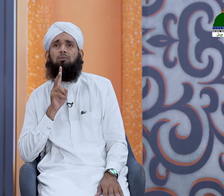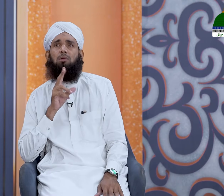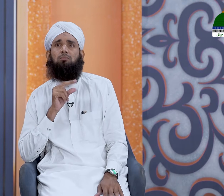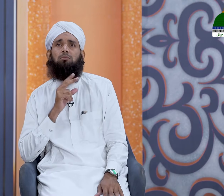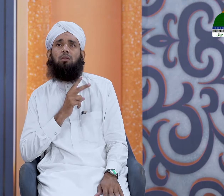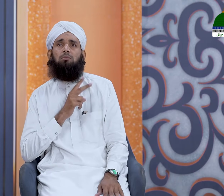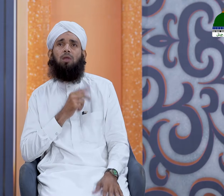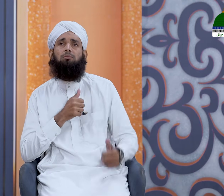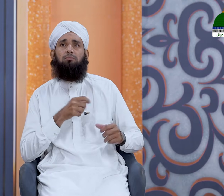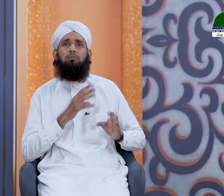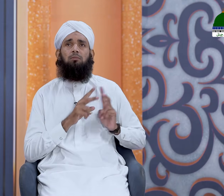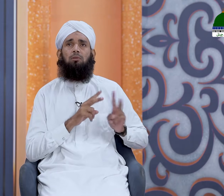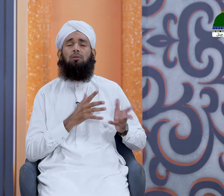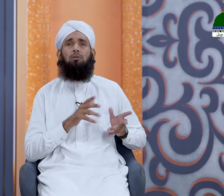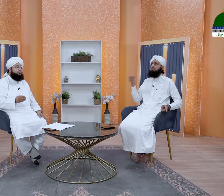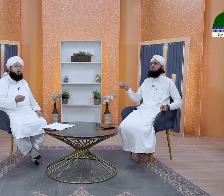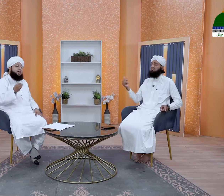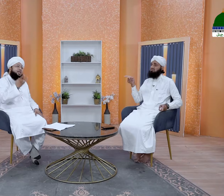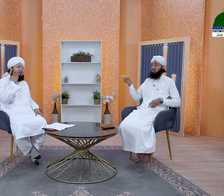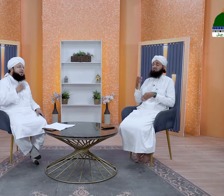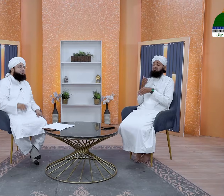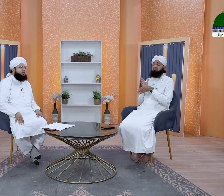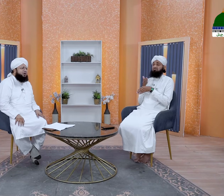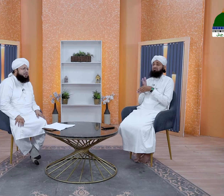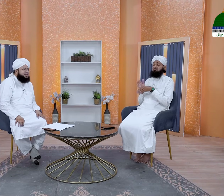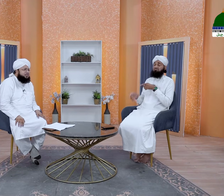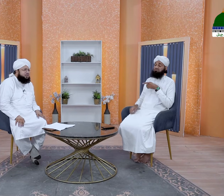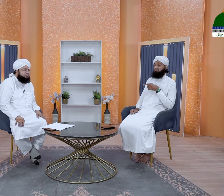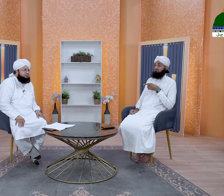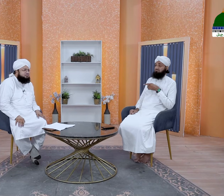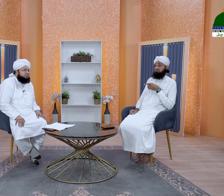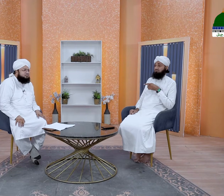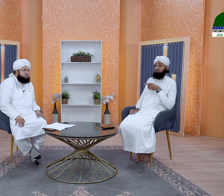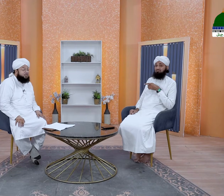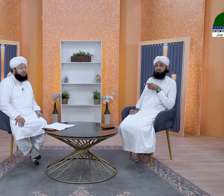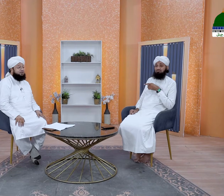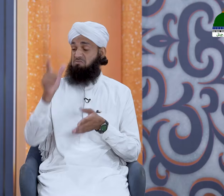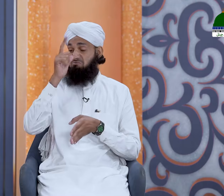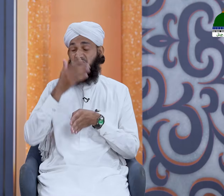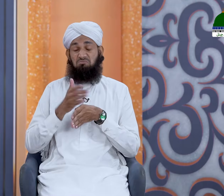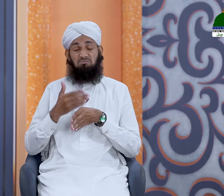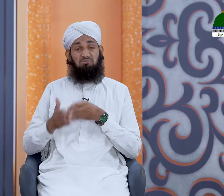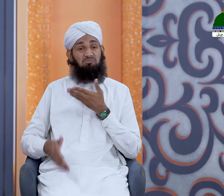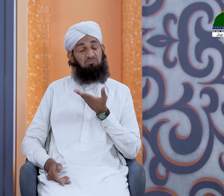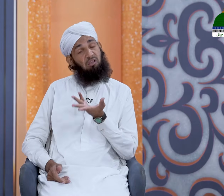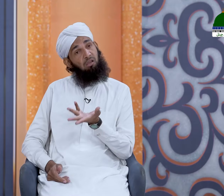پوچھا جس طرح آپ ایکسپیکٹ کر رہے تھے، تو وہاں پر بھی فوراً ہی بدگمانی آ جاتی ہے. یہ بڑا تکبر کرنے والا ہے، متکبر